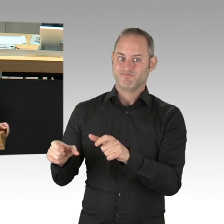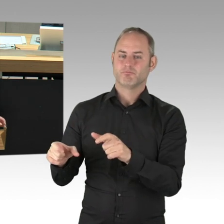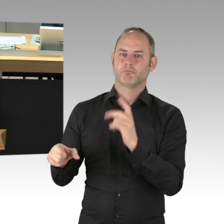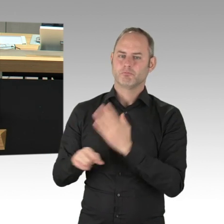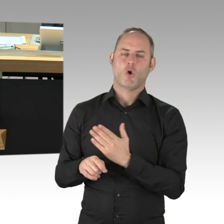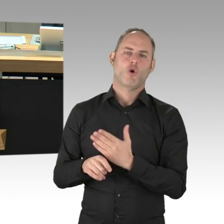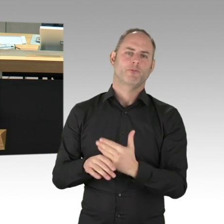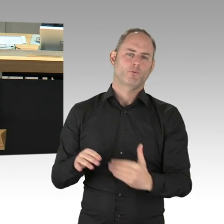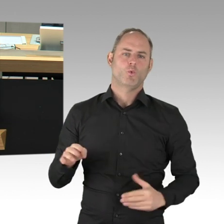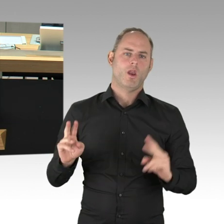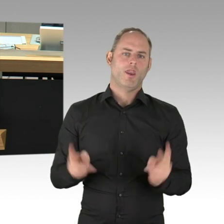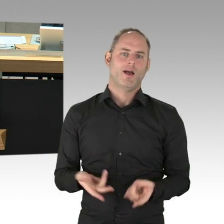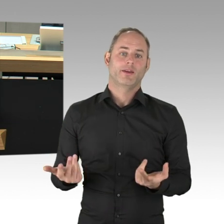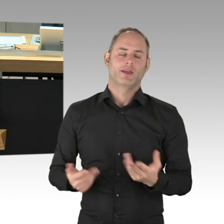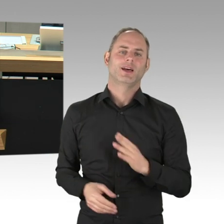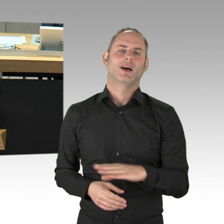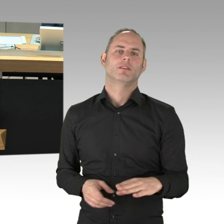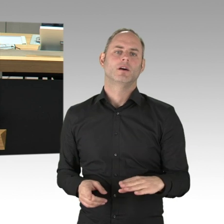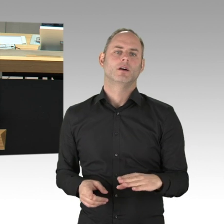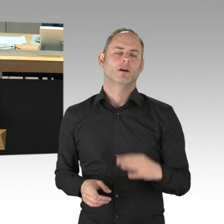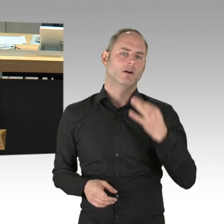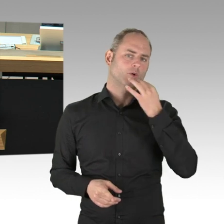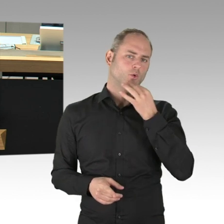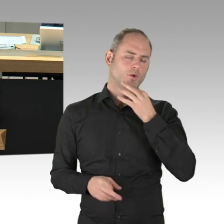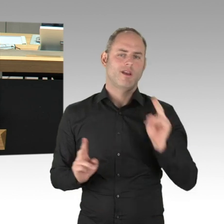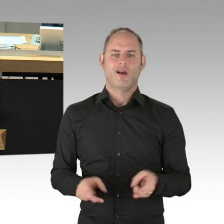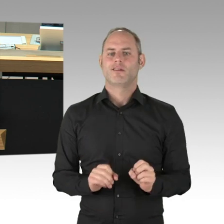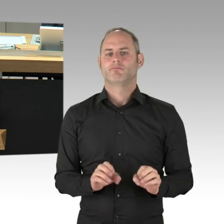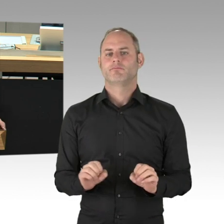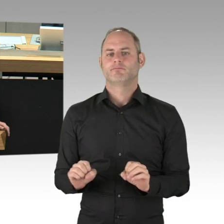Netz ist leider auch eine Triebfeder für antisemitische Beleidigungen.